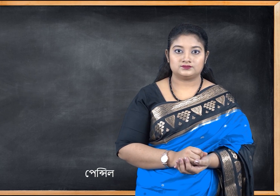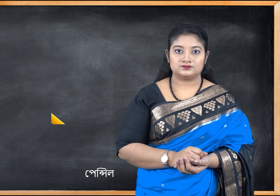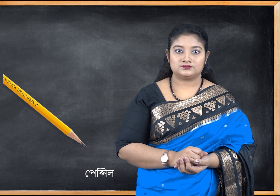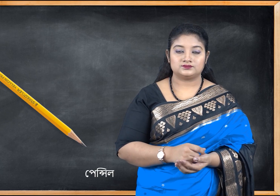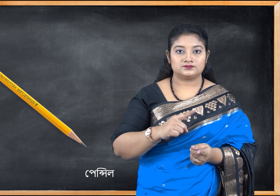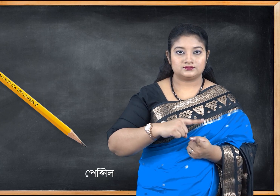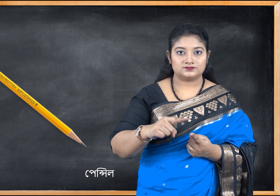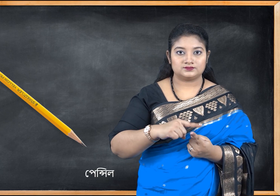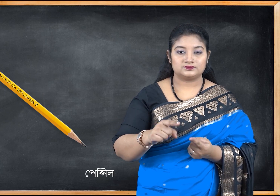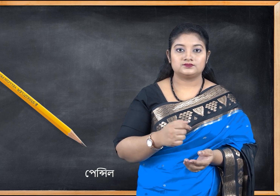পেন্সিল,